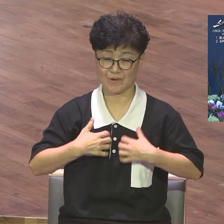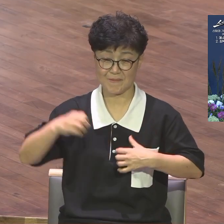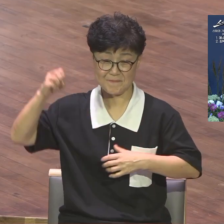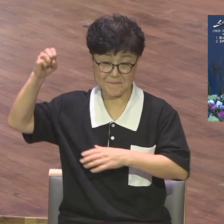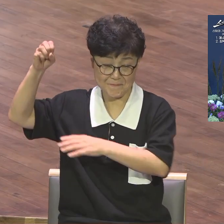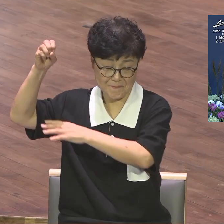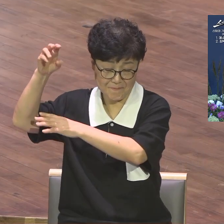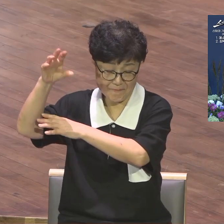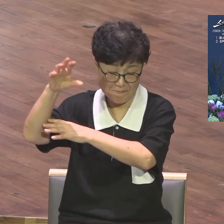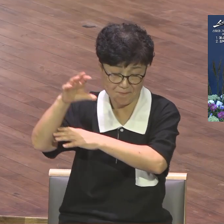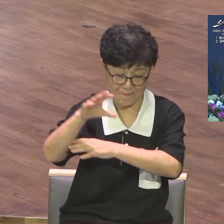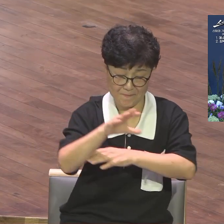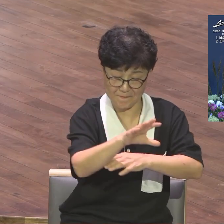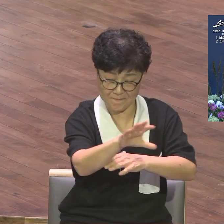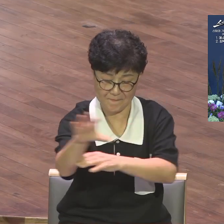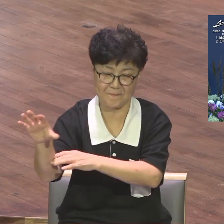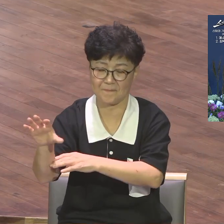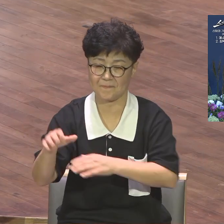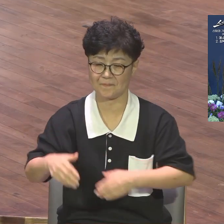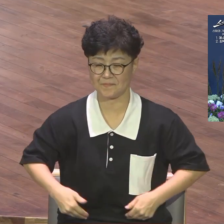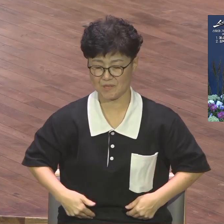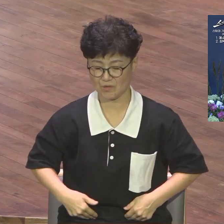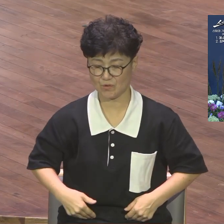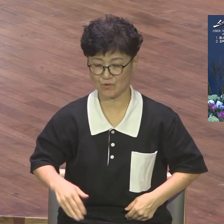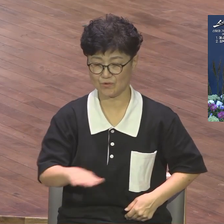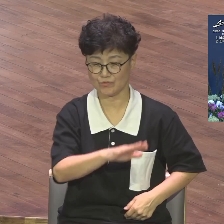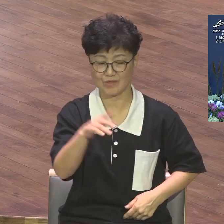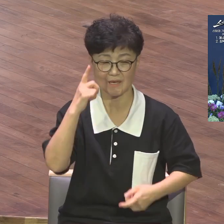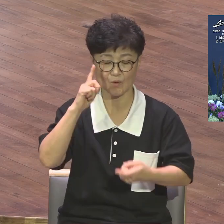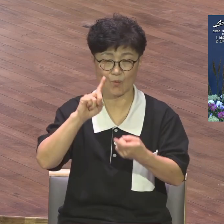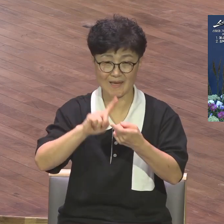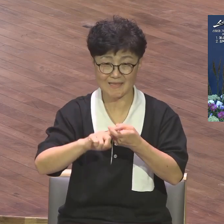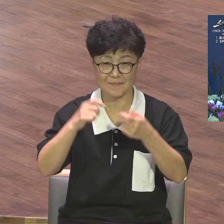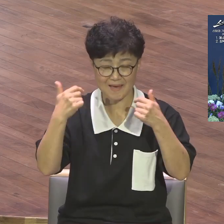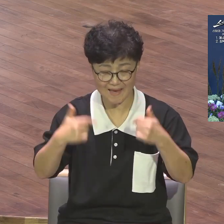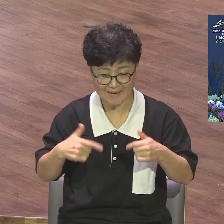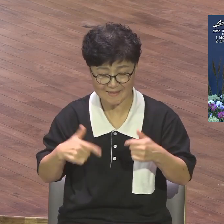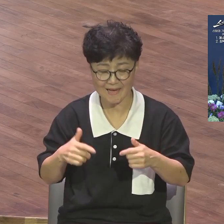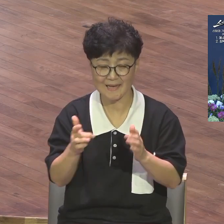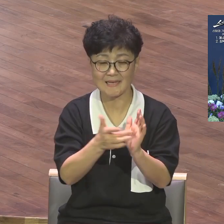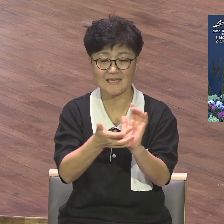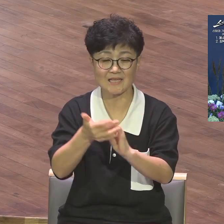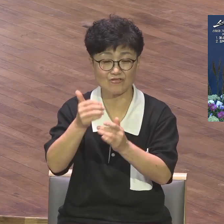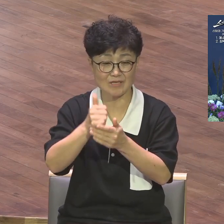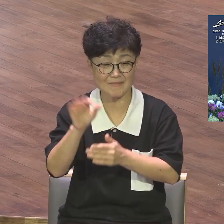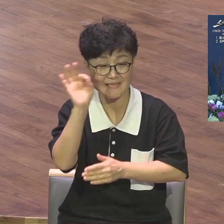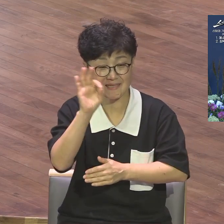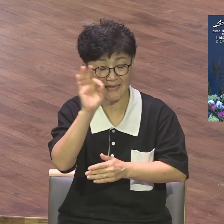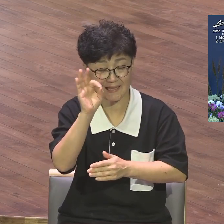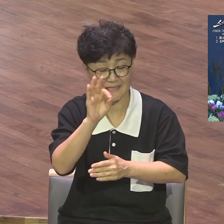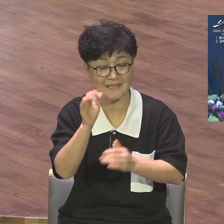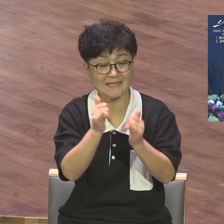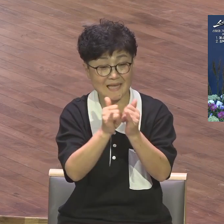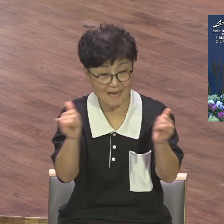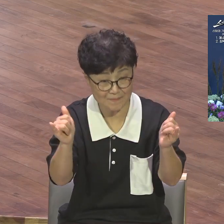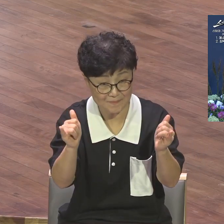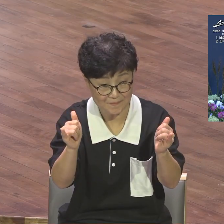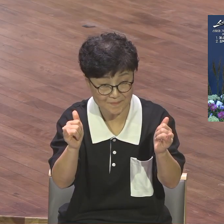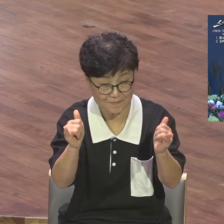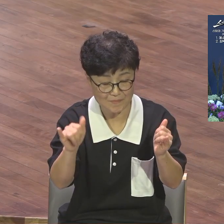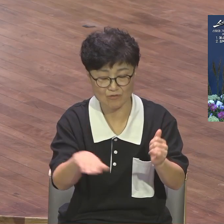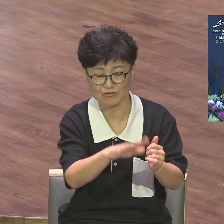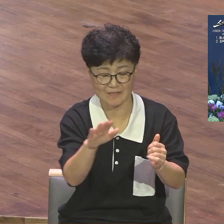어둠의 불신자 현장으로 들어가는 것입니다. 우리의 관심도 바로 하나님이 예수님이 찾고 있는 그 잃어버린 한 영혼을 찾는